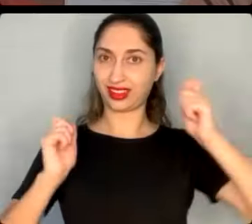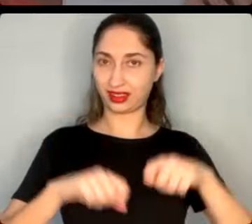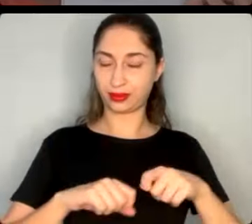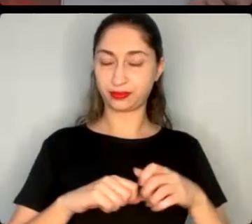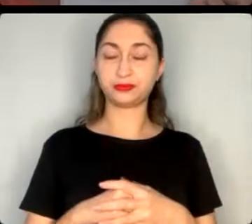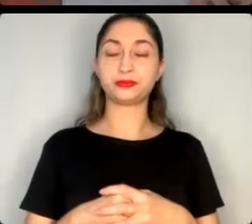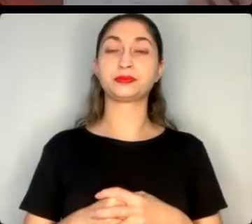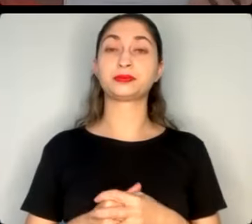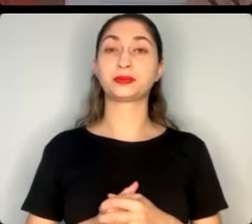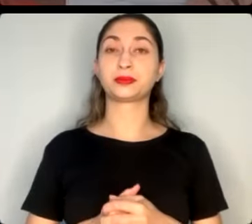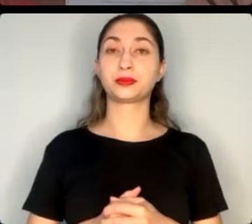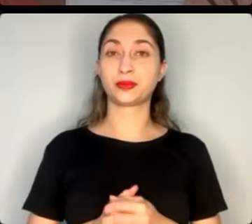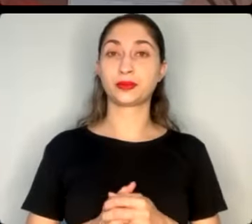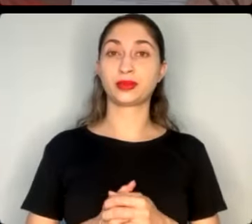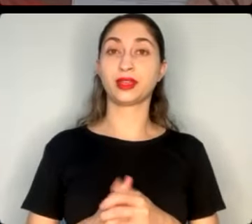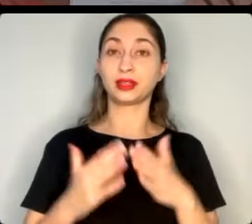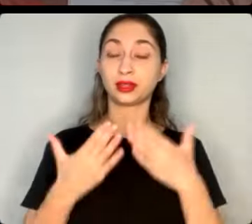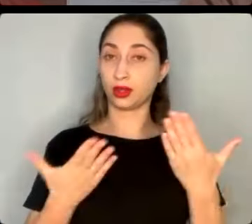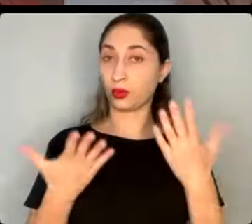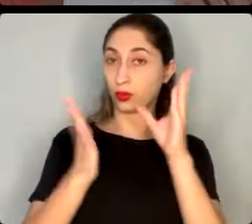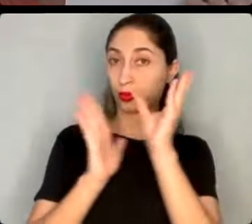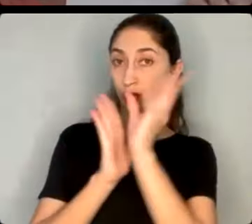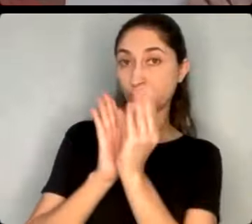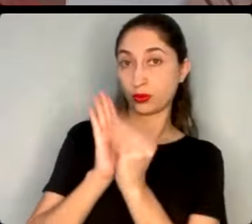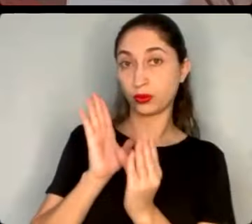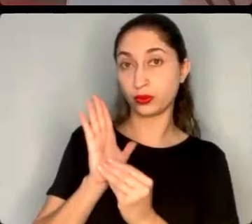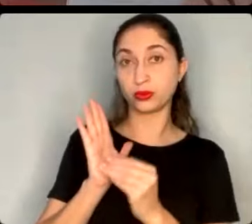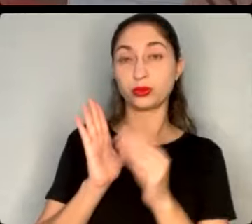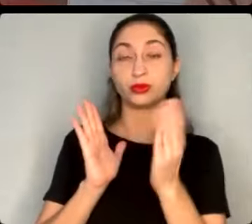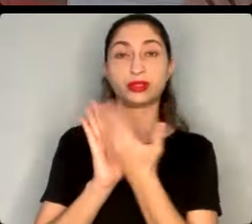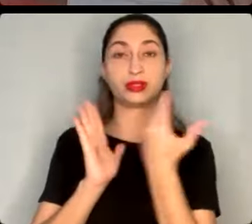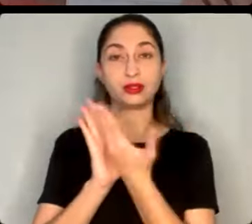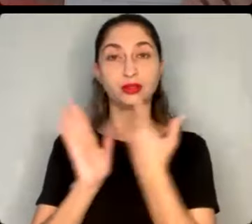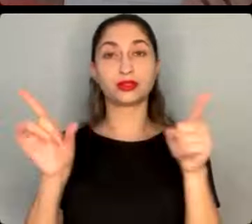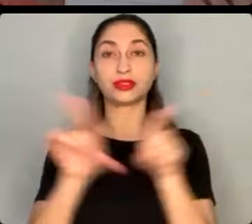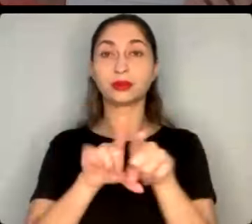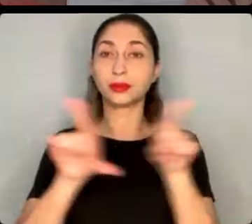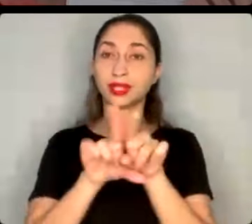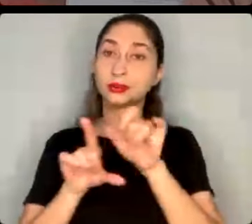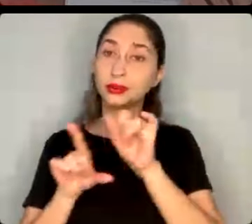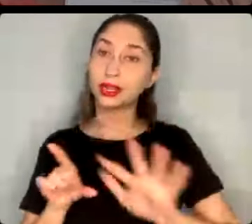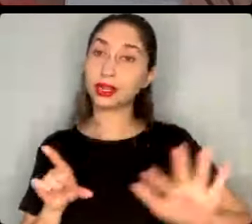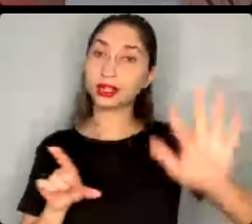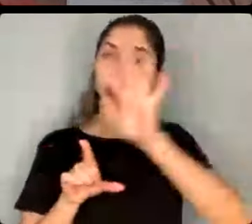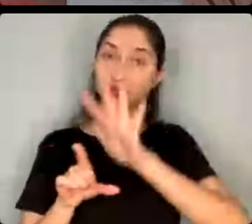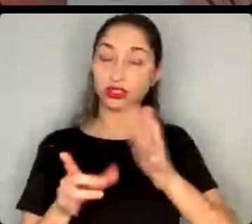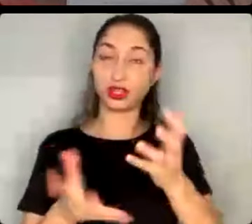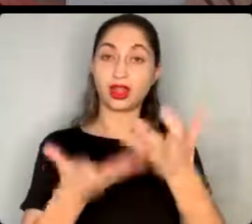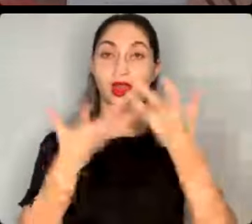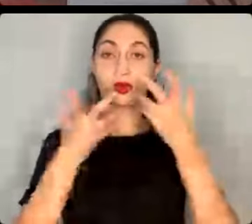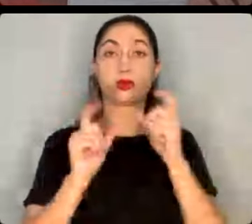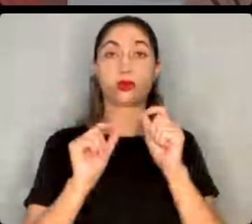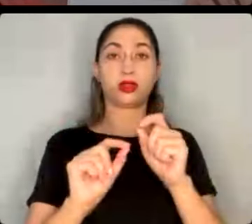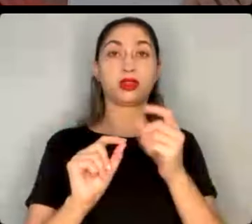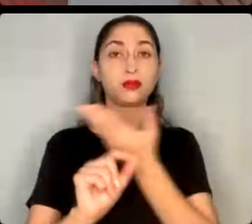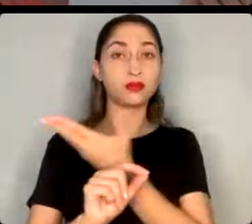intuito do conteúdo, do livro e das imagens é exatamente isso, que você possa ir